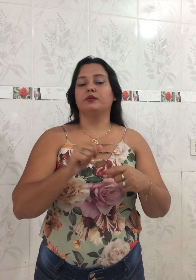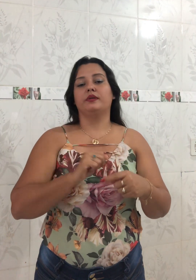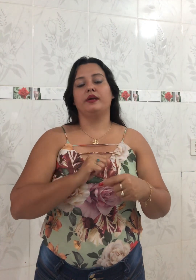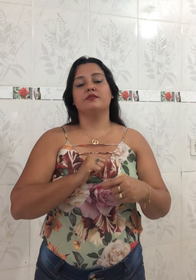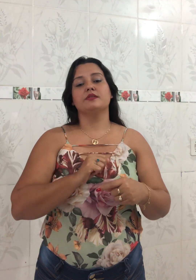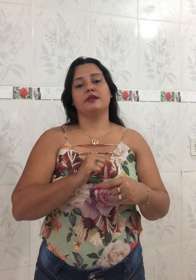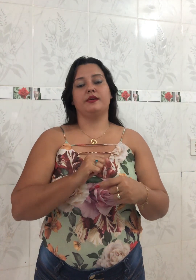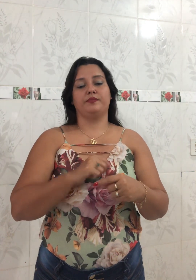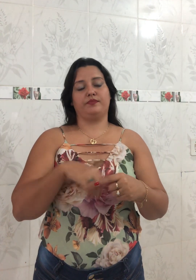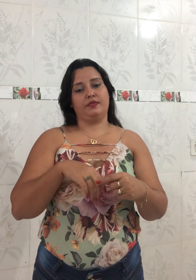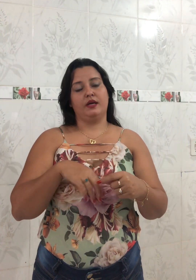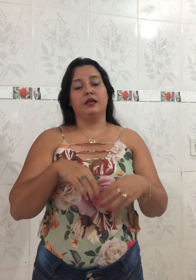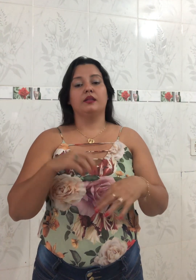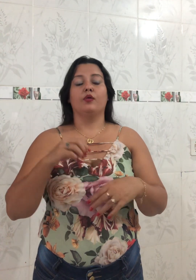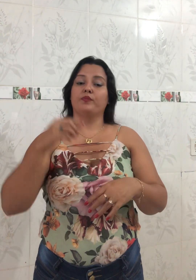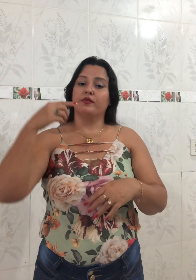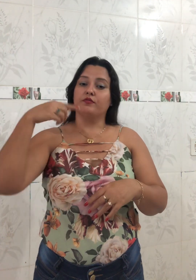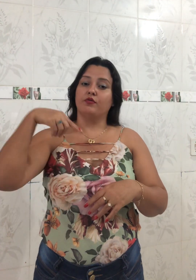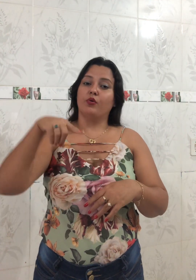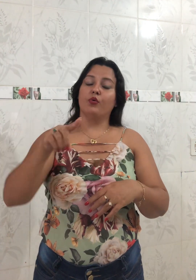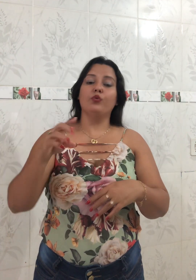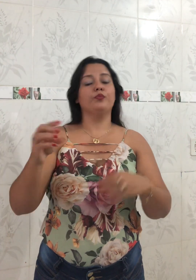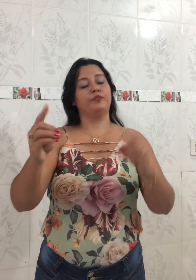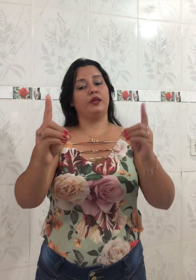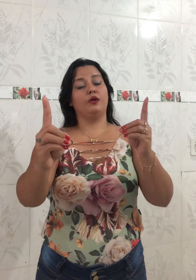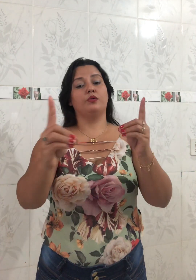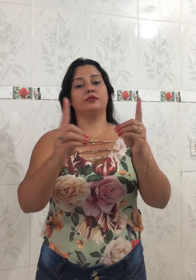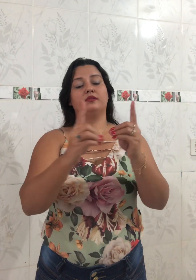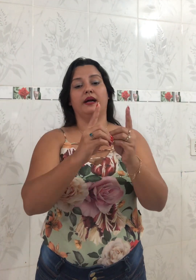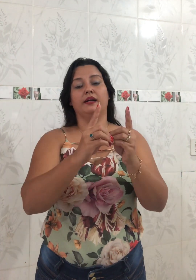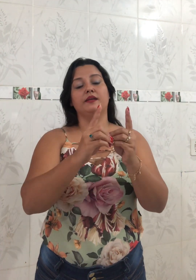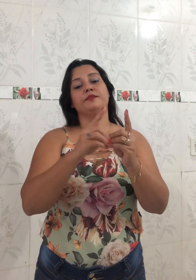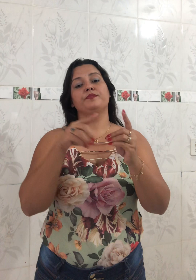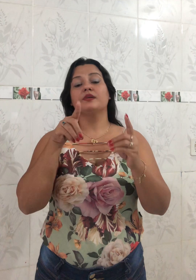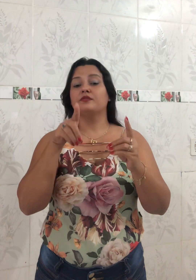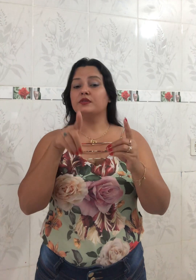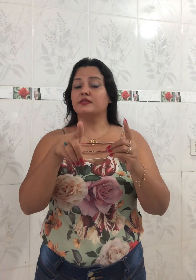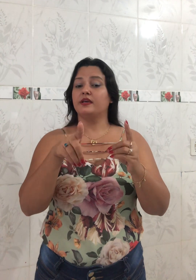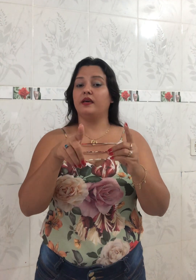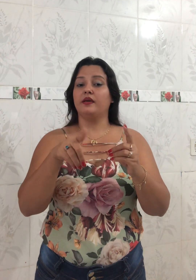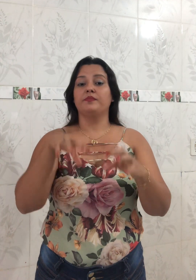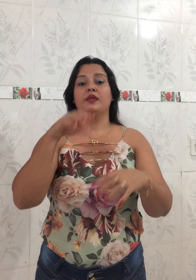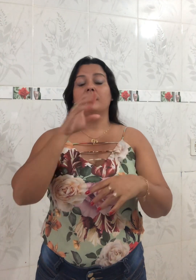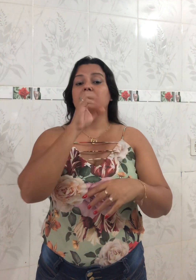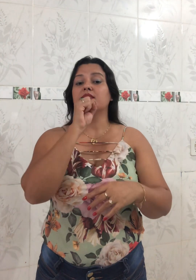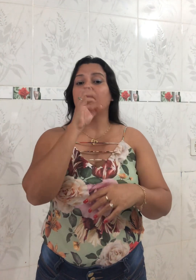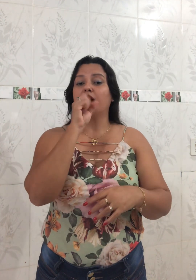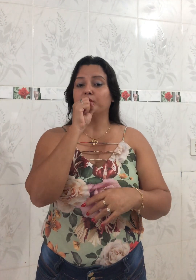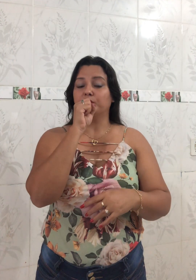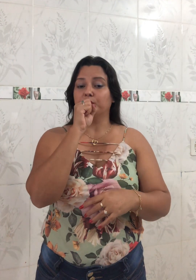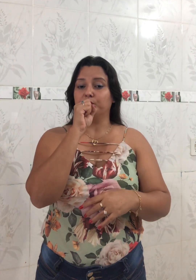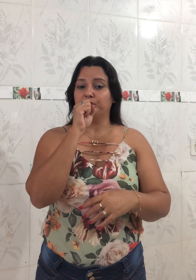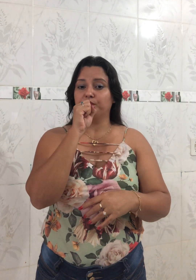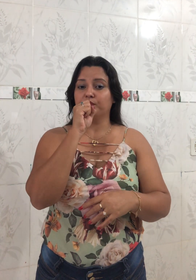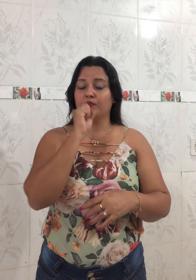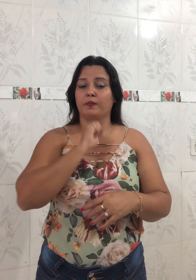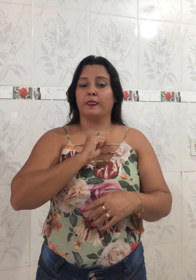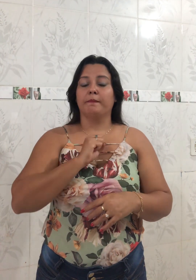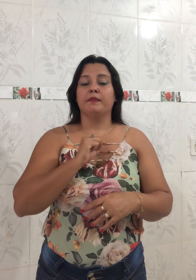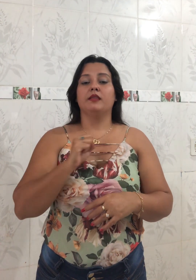encontrei você. Então, vou encontrar você sábado.